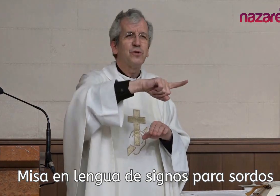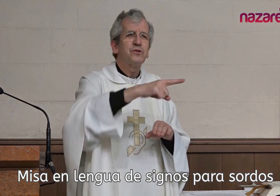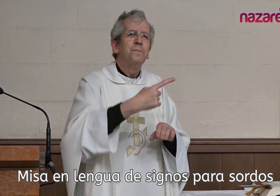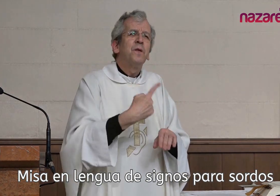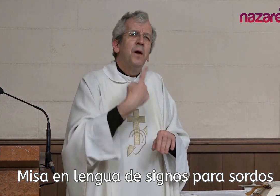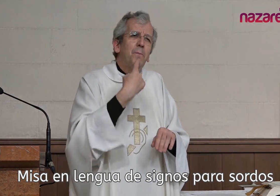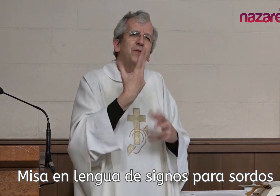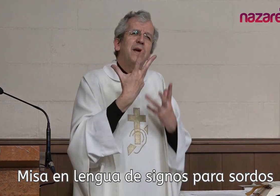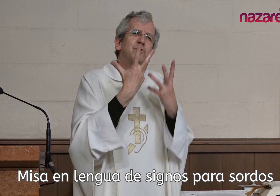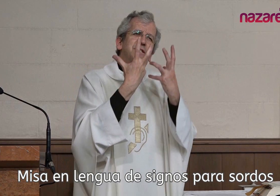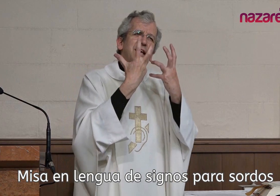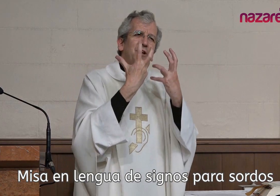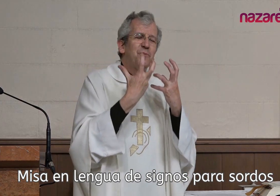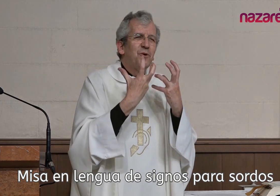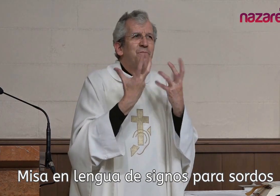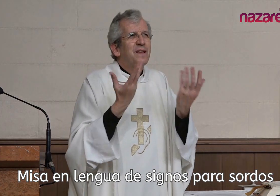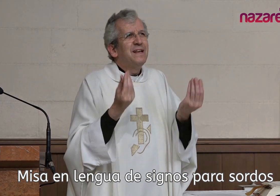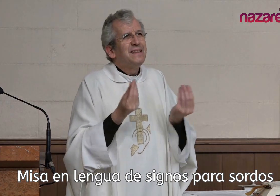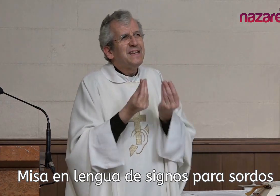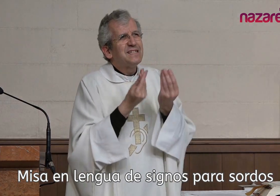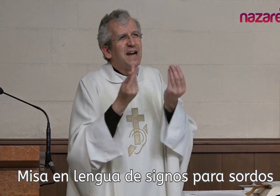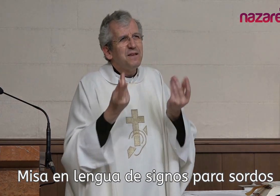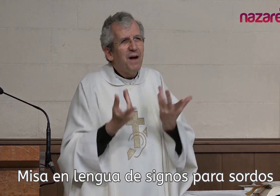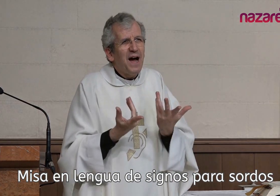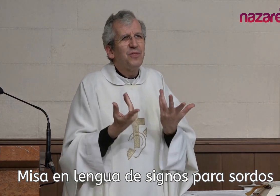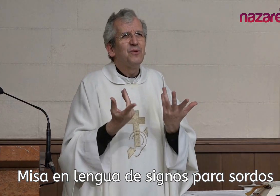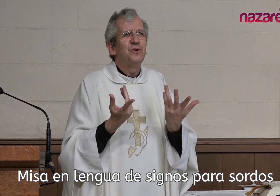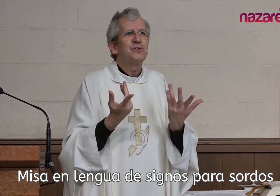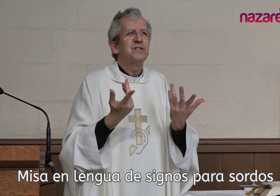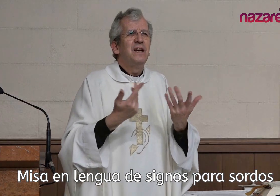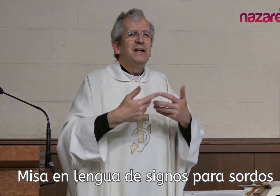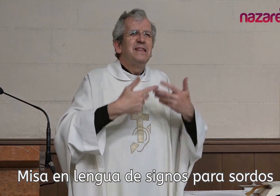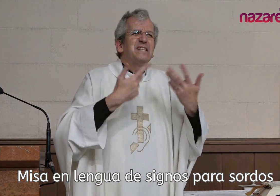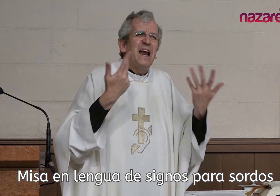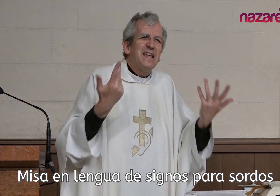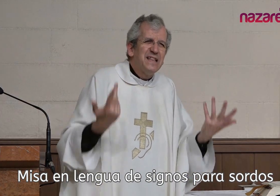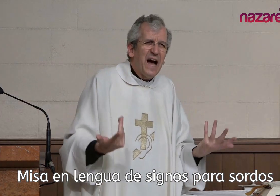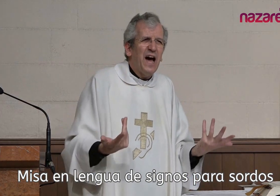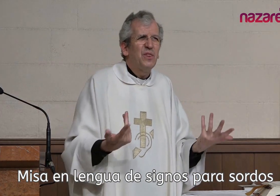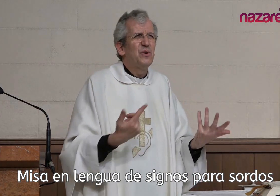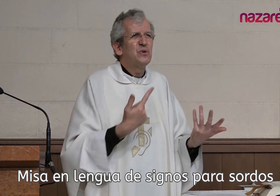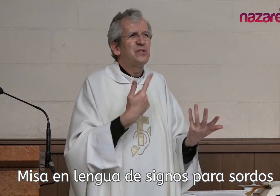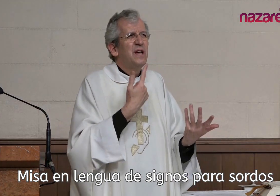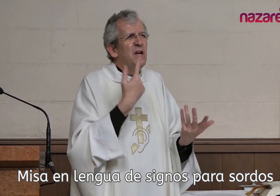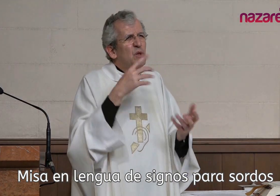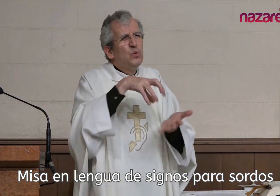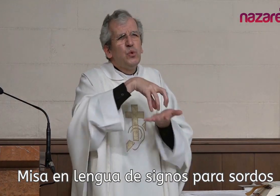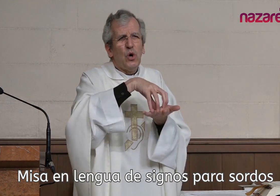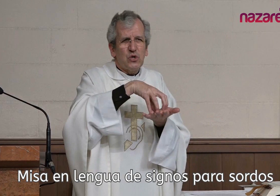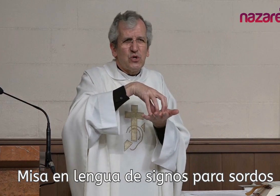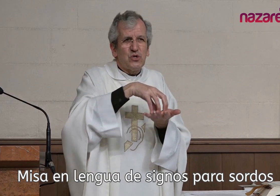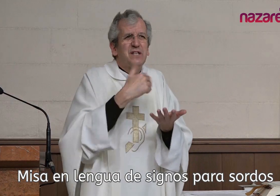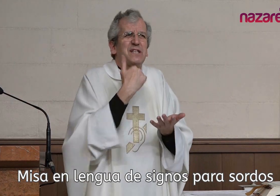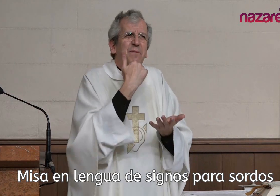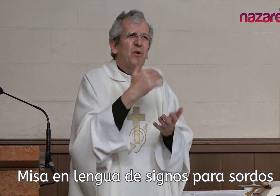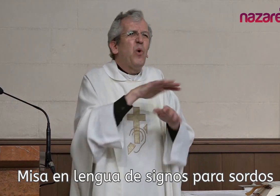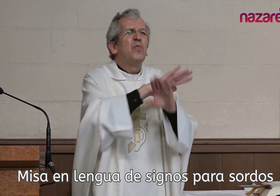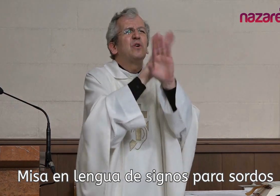nosotros, podríamos estar como desanimados, desalentados, dudosos de saber cuándo